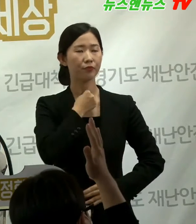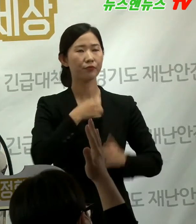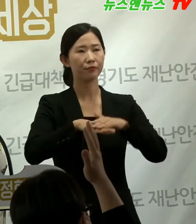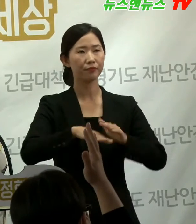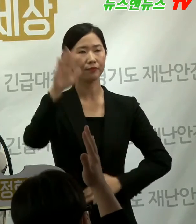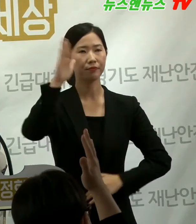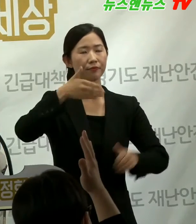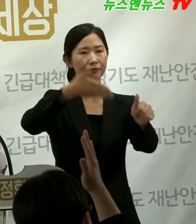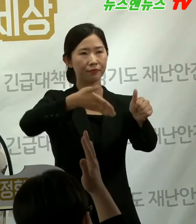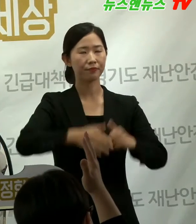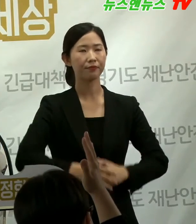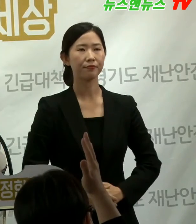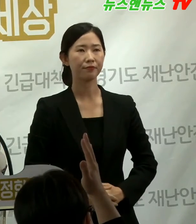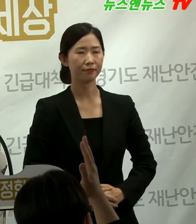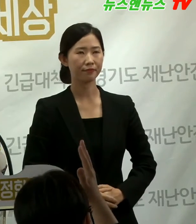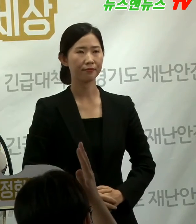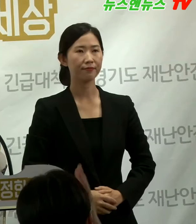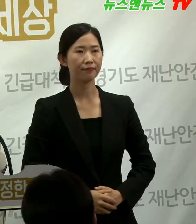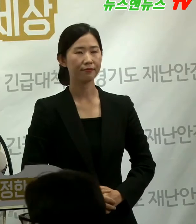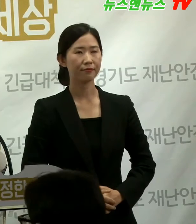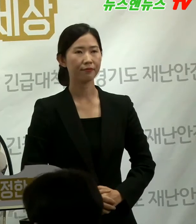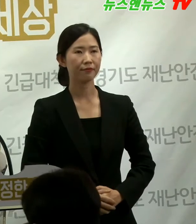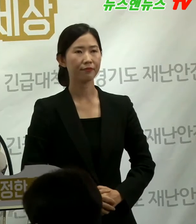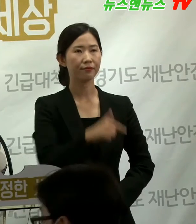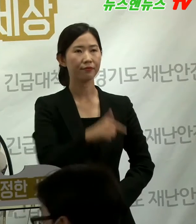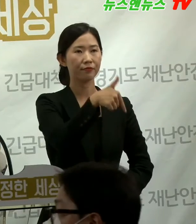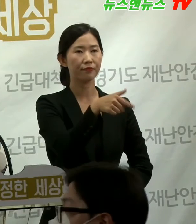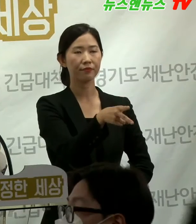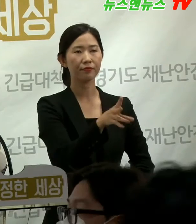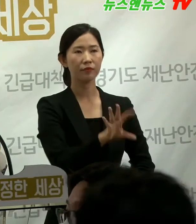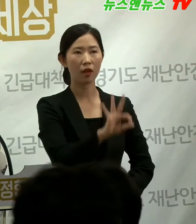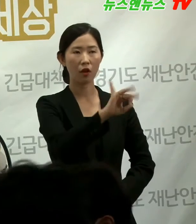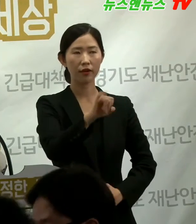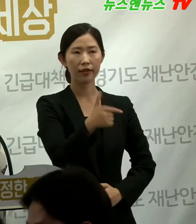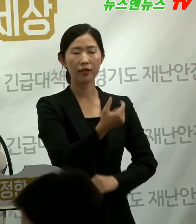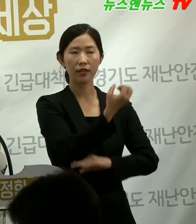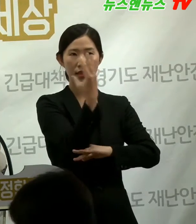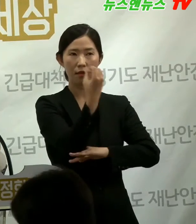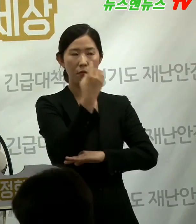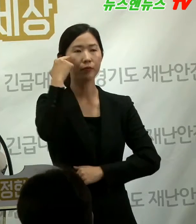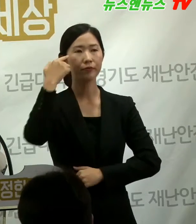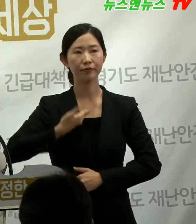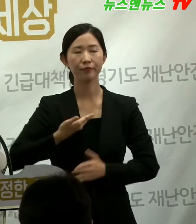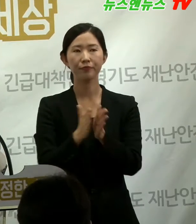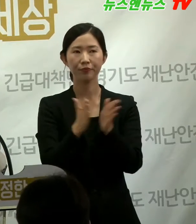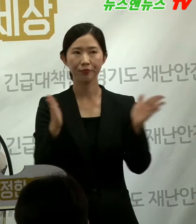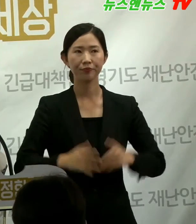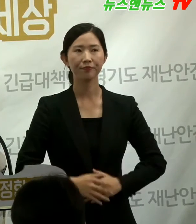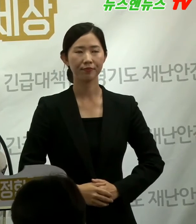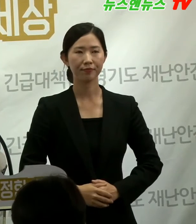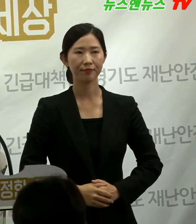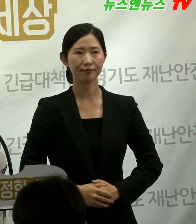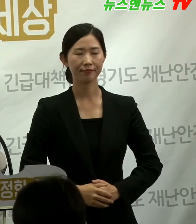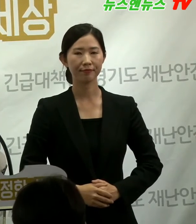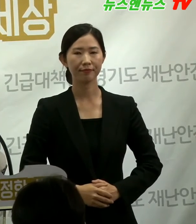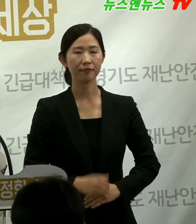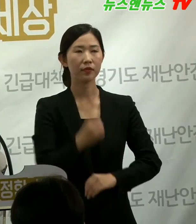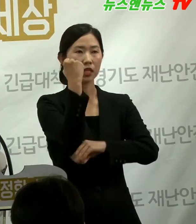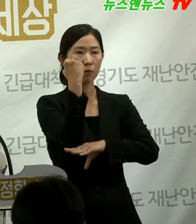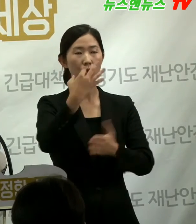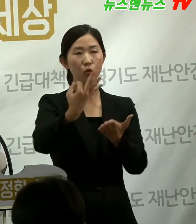네, 좀 두 분. 잠깐만요. 네, 경희일보 먼저 진행해 주십시오. 네, 경희일보 신재영 기자입니다.